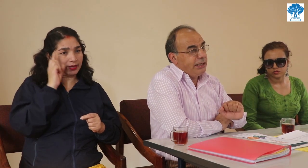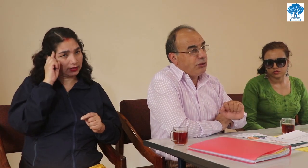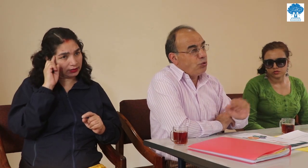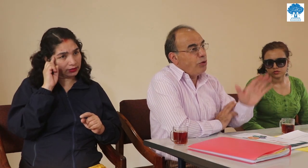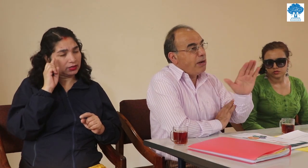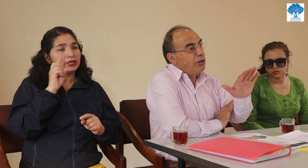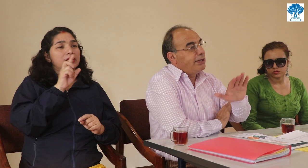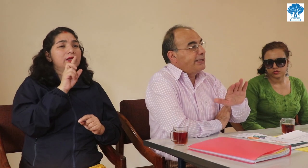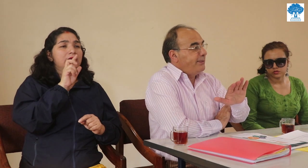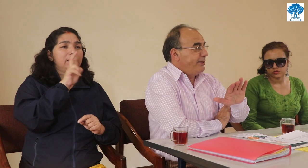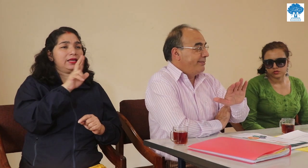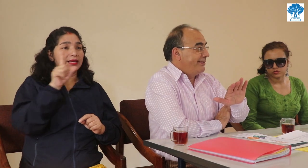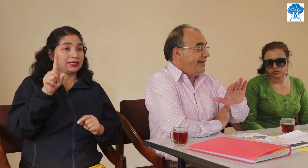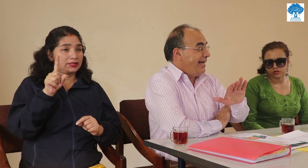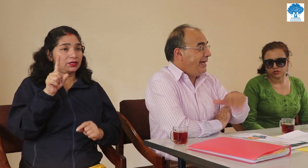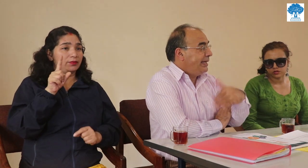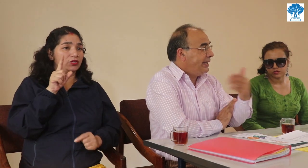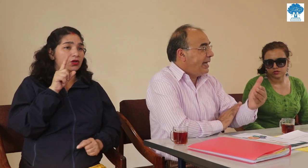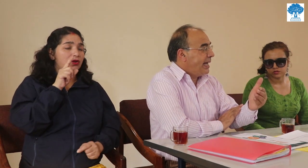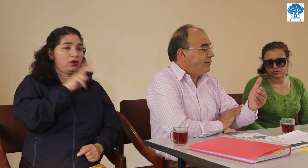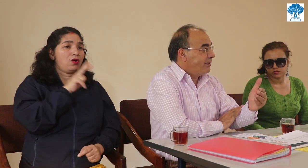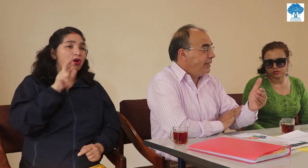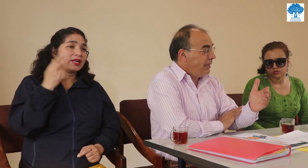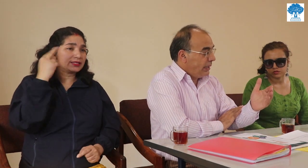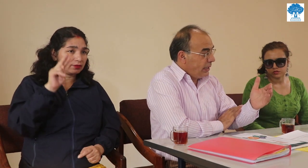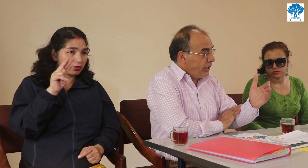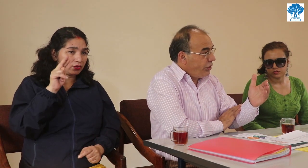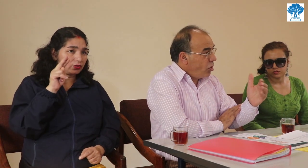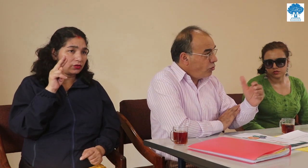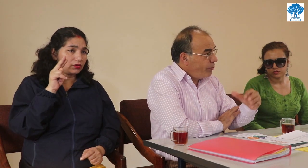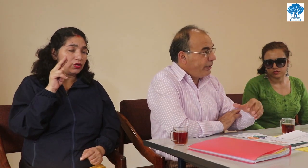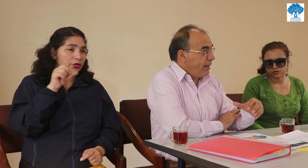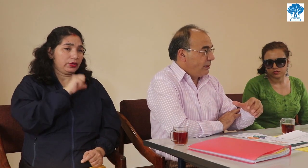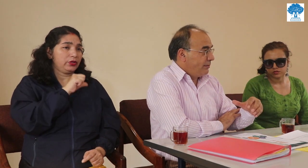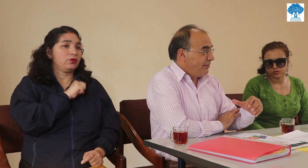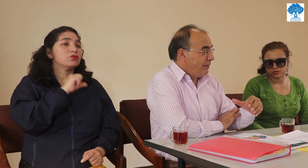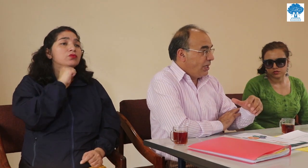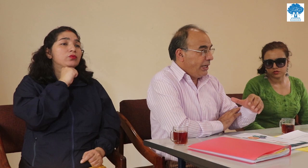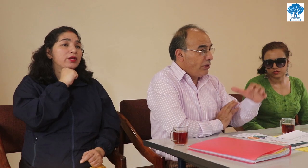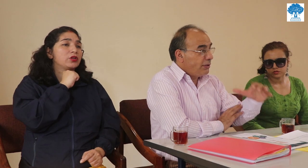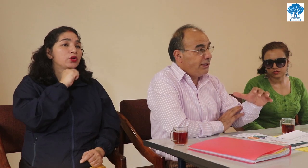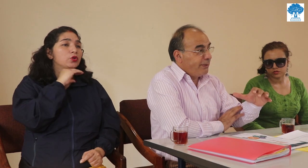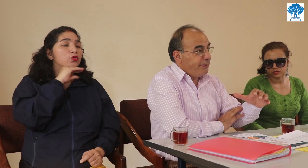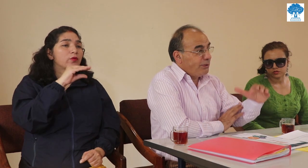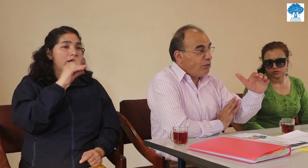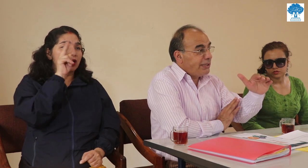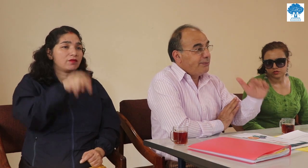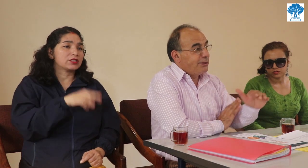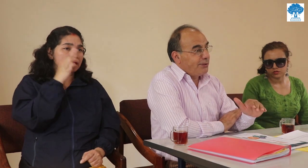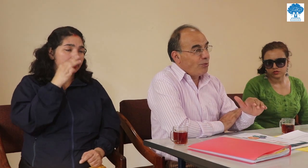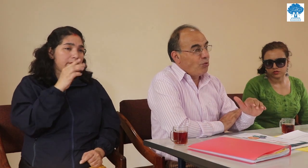थियो भने 16 आउँदा 88. यसले के देखाइरहेको छ भने यङ उमेरमा एडोलेसेन्ट